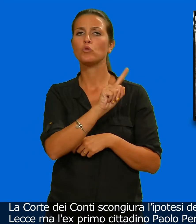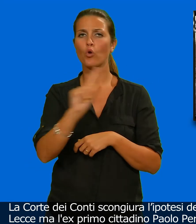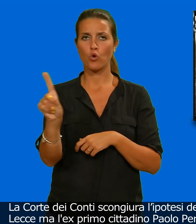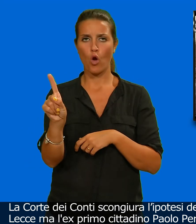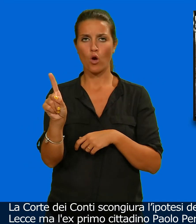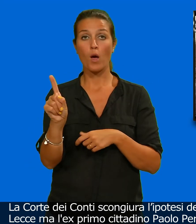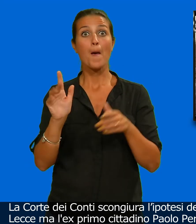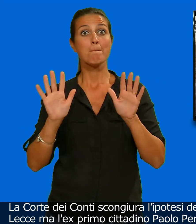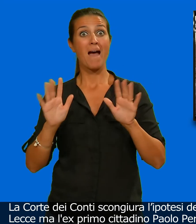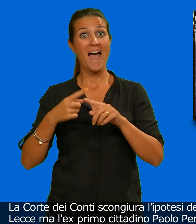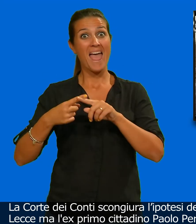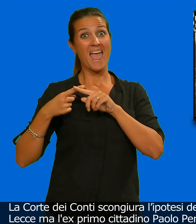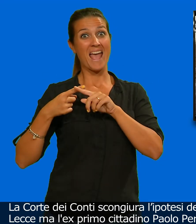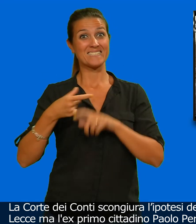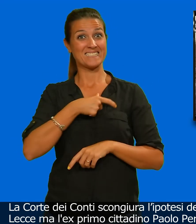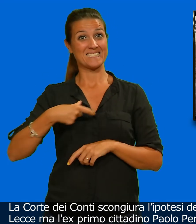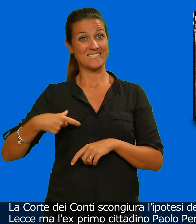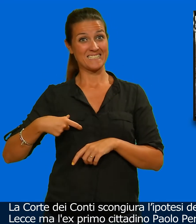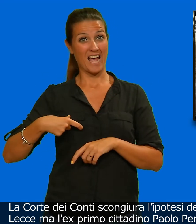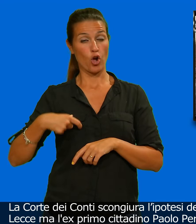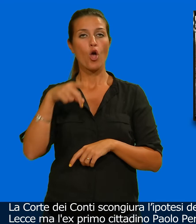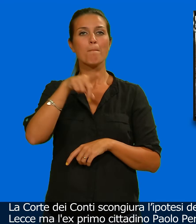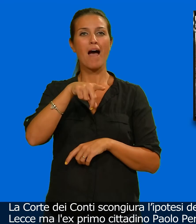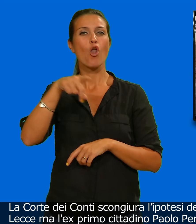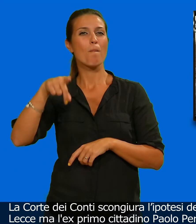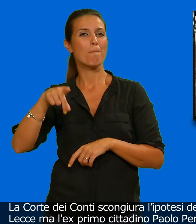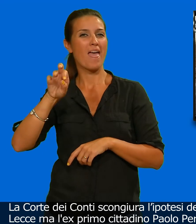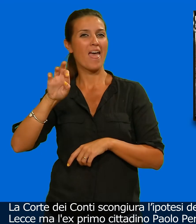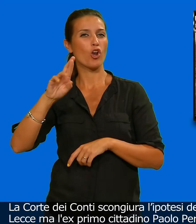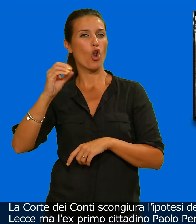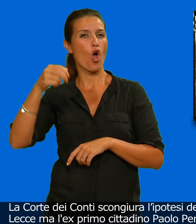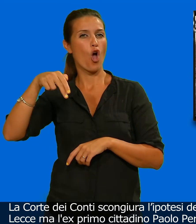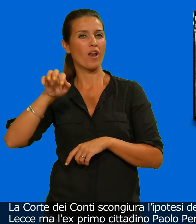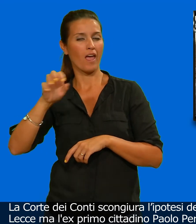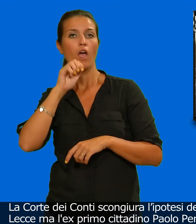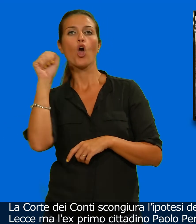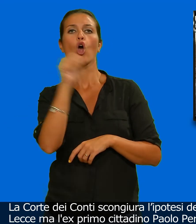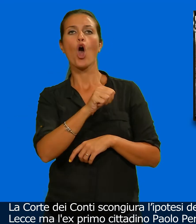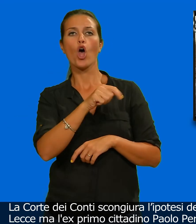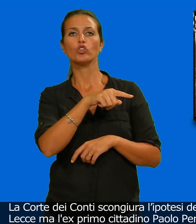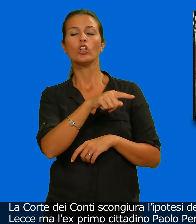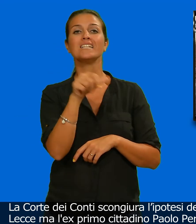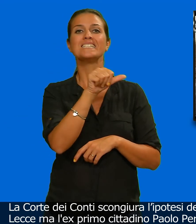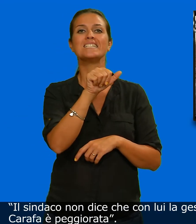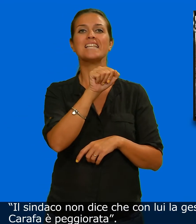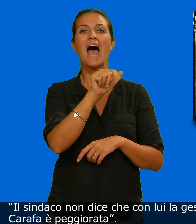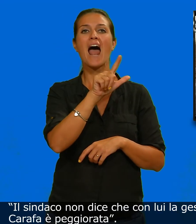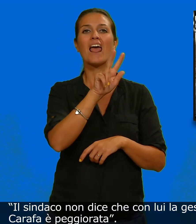l'ex primo cittadino paolo perrone attacca salvemini il sindaco non dice